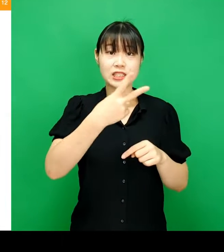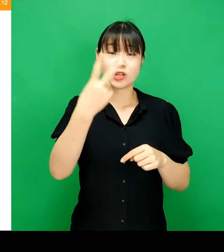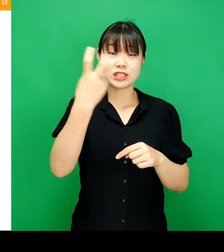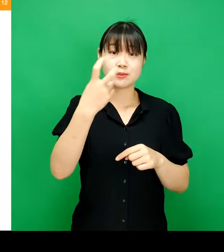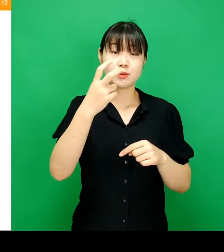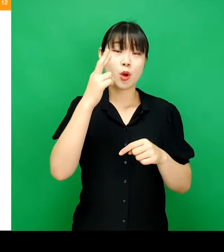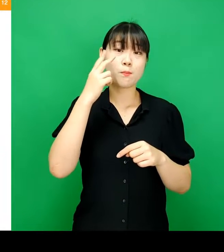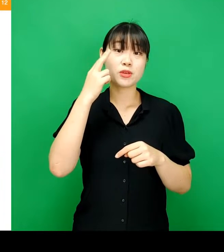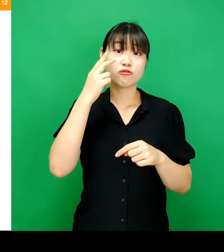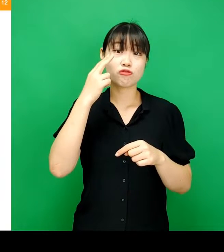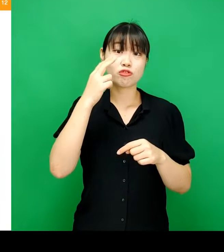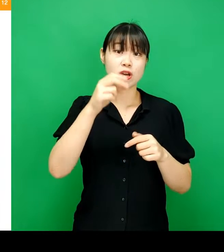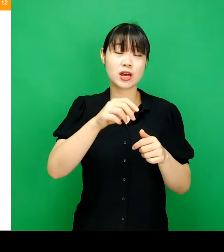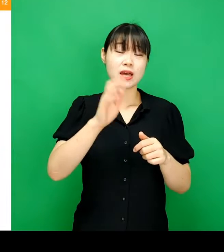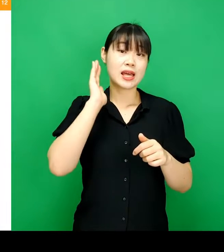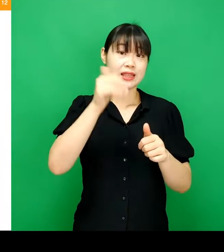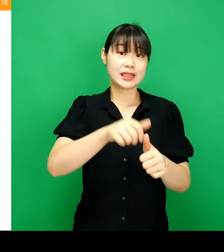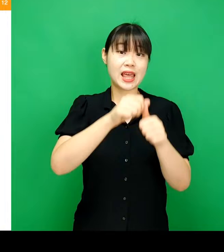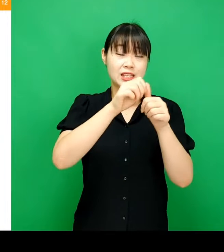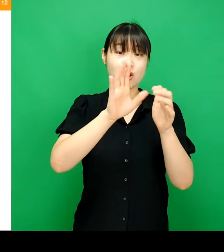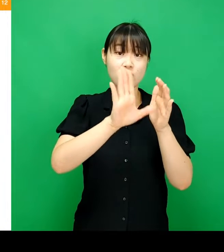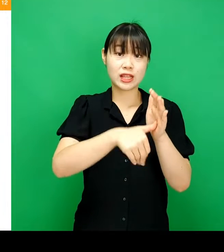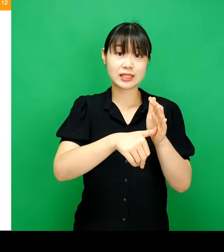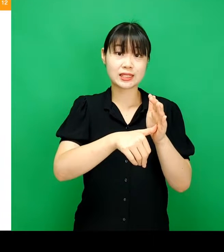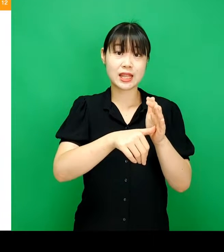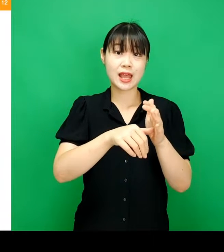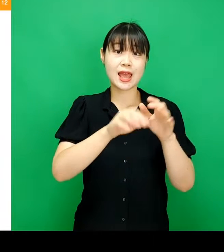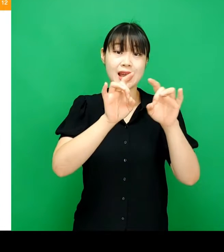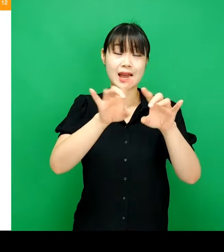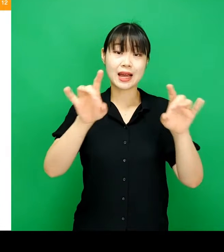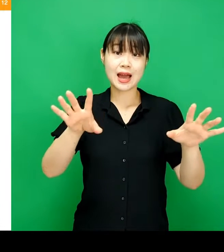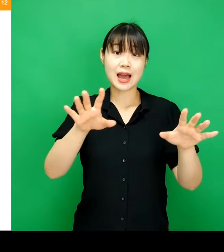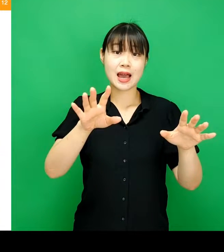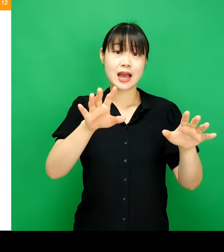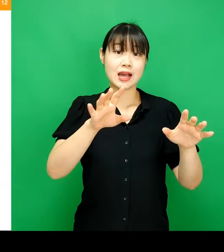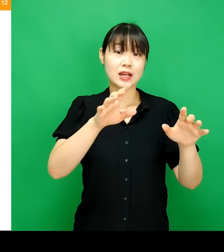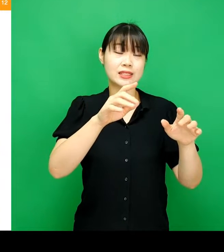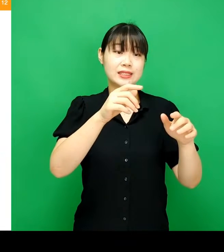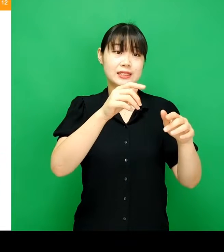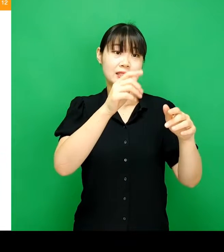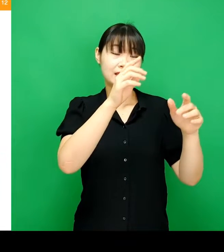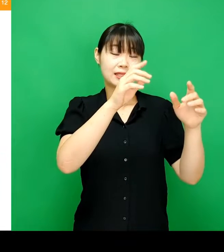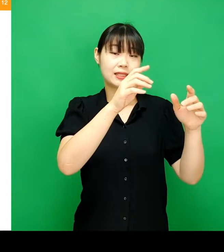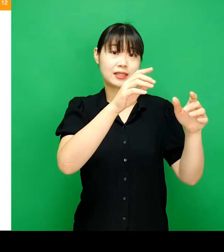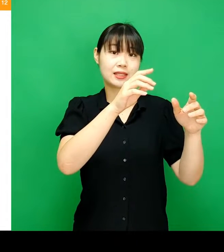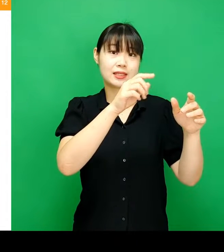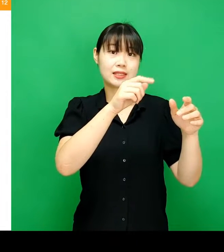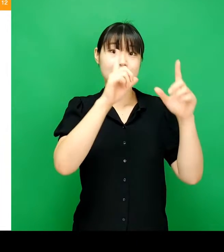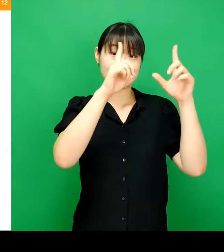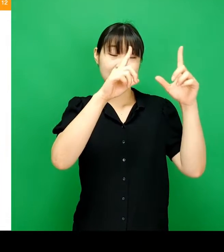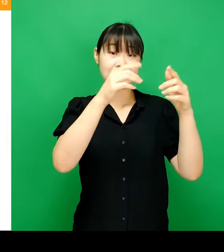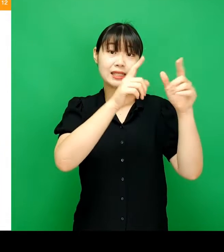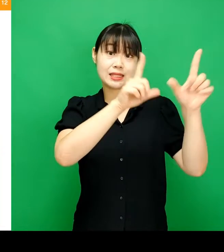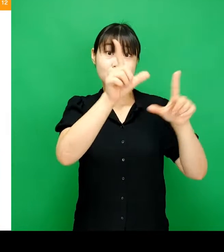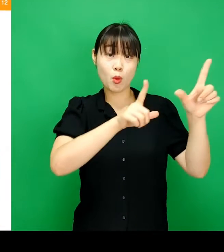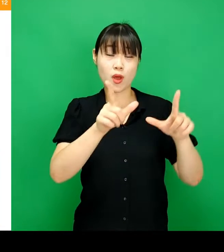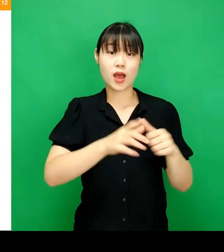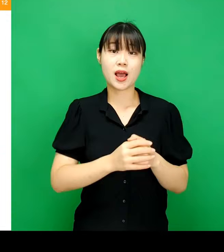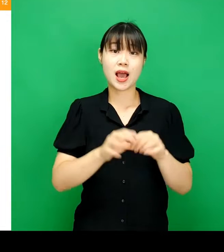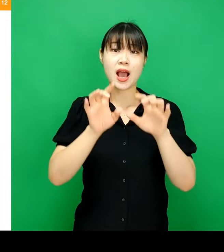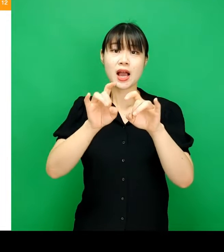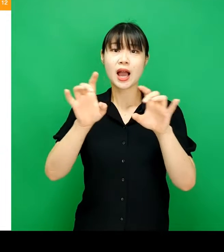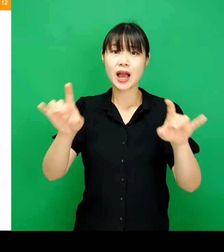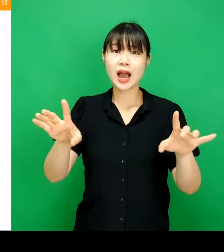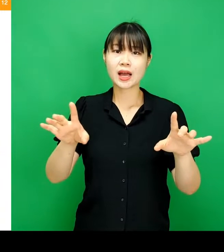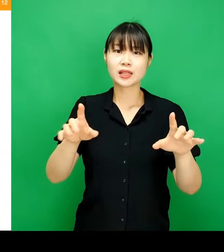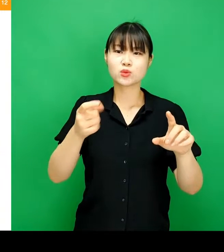지금 화면은 2020년 미국 대선 당시 각 언론사가 제작한 카토그램 지도를 캡처한 것입니다. 같은